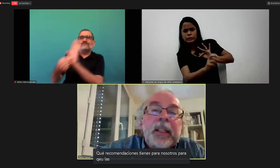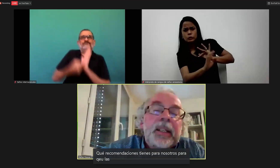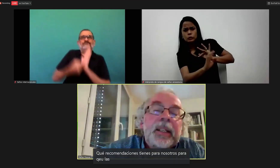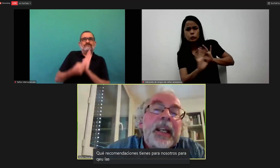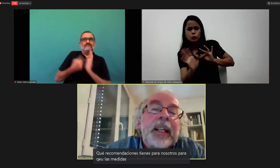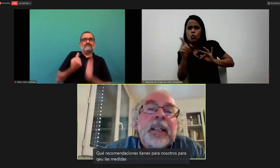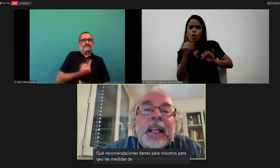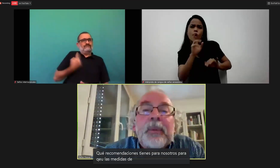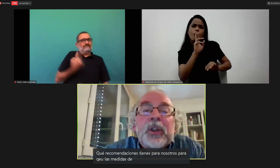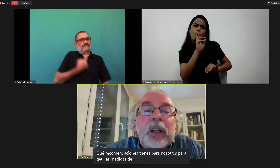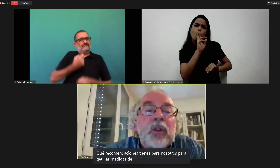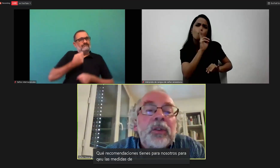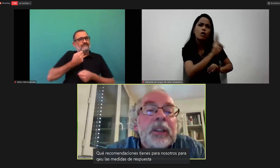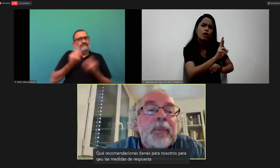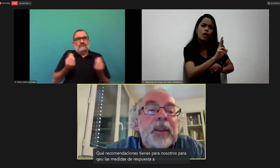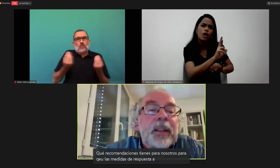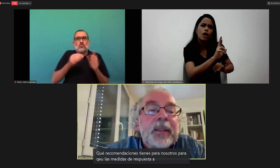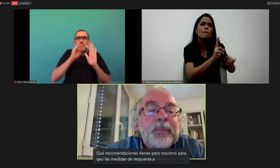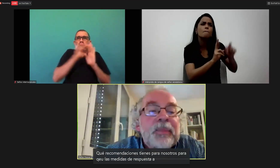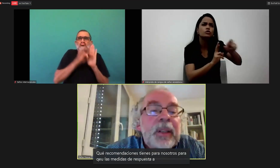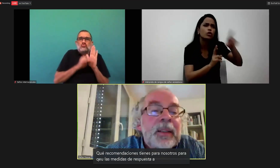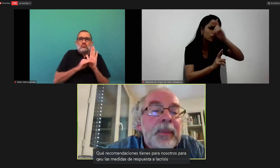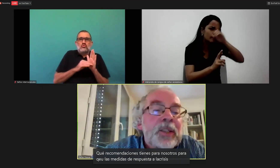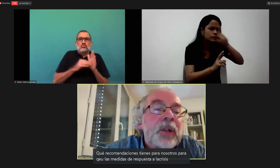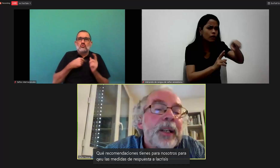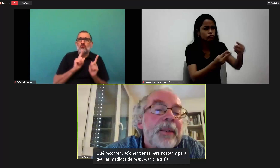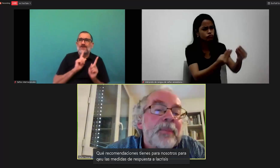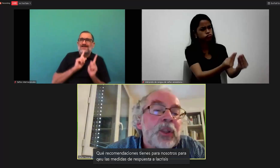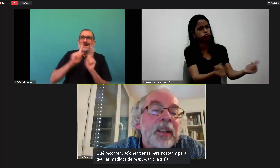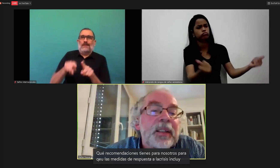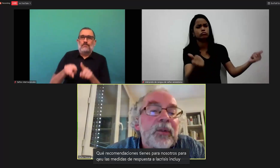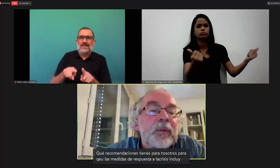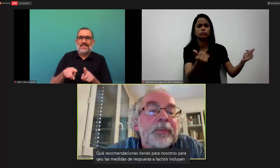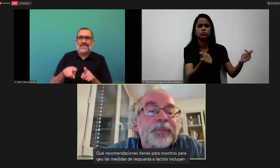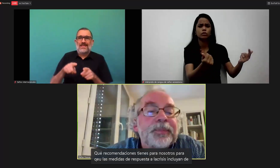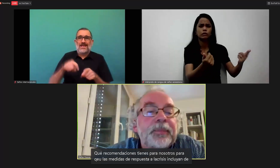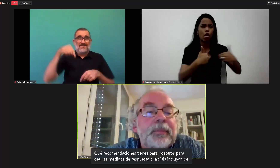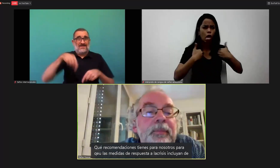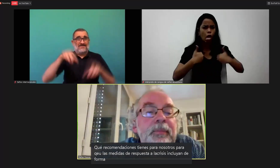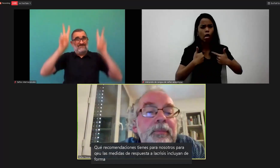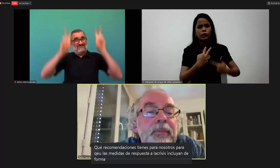manera efectiva y real a las personas con discapacidad? Te paso la palabra. Muchas gracias.